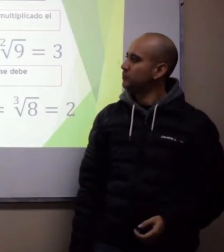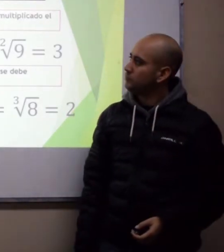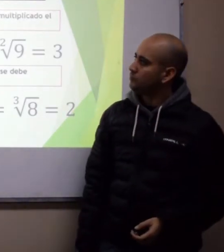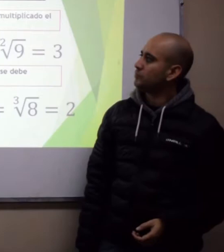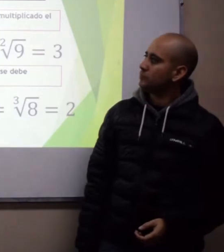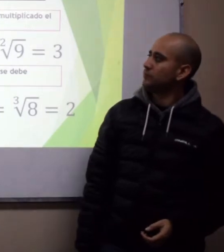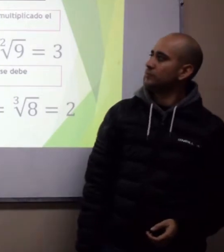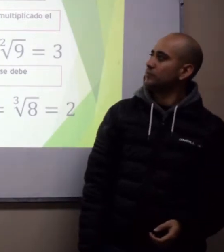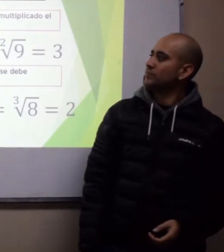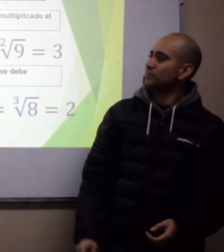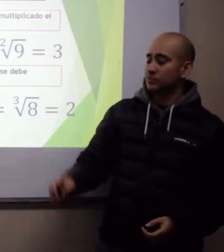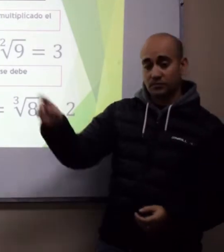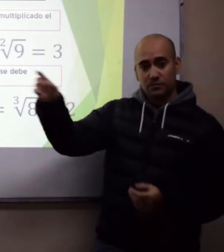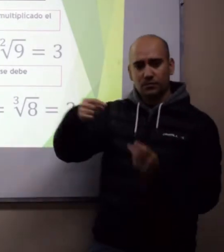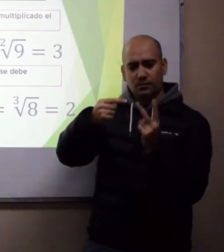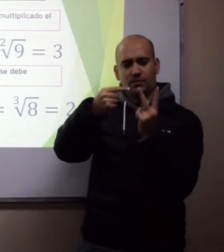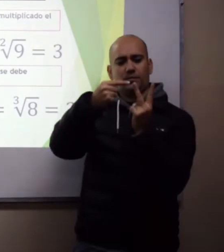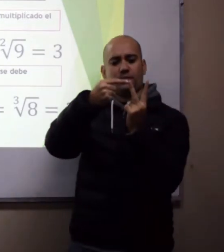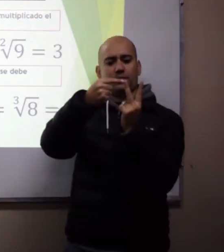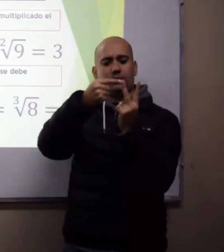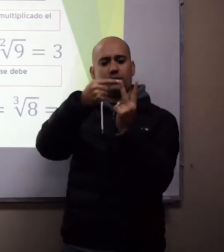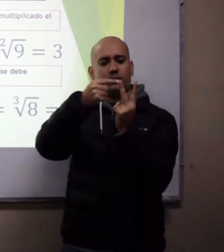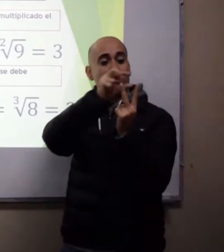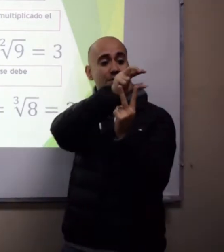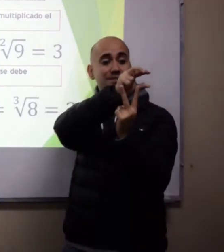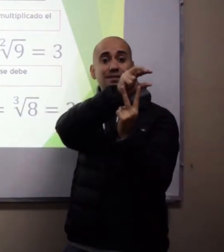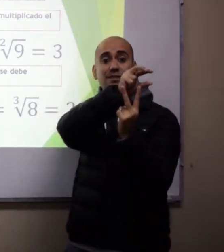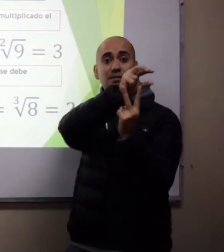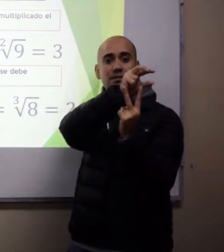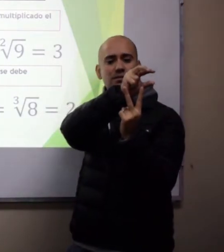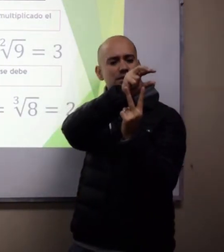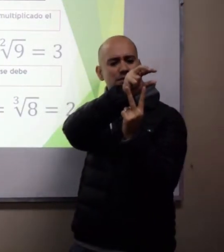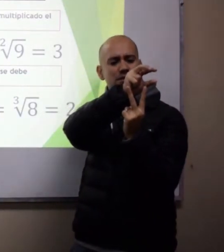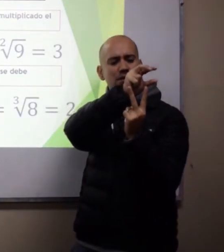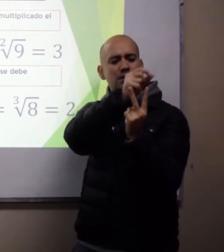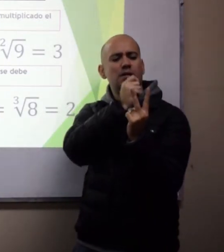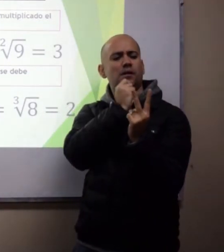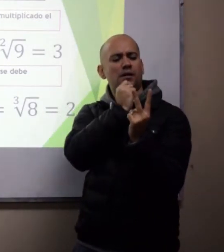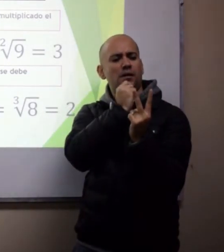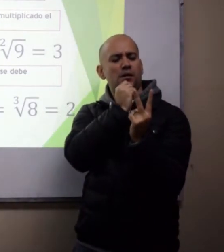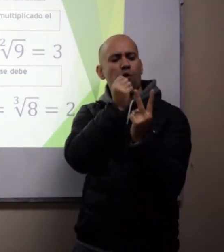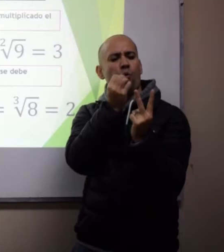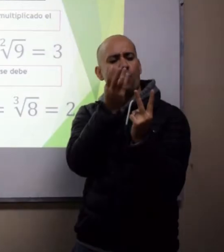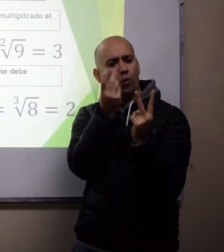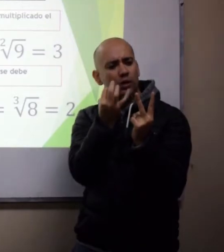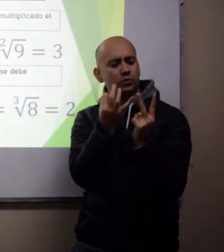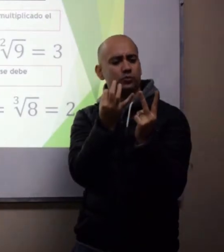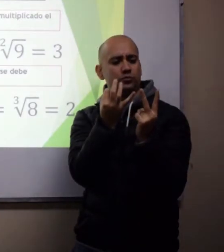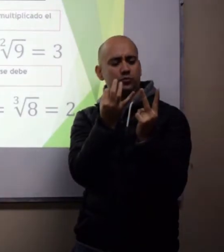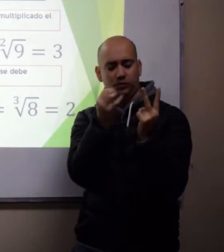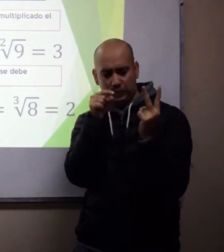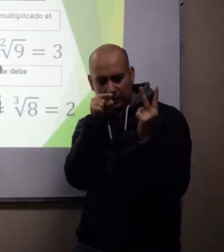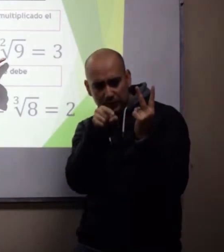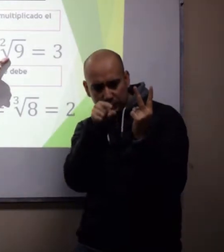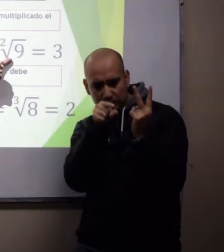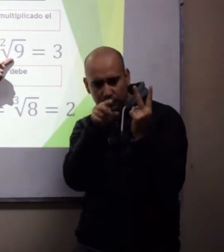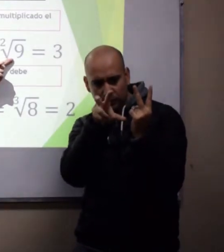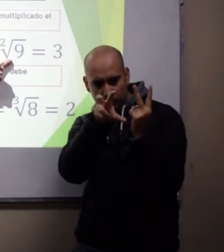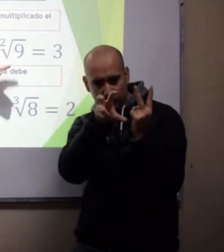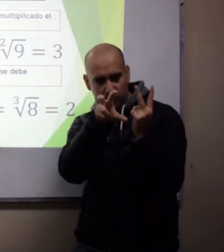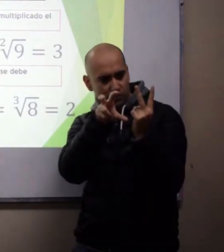El índice me indica las cantidades de veces que está multiplicando o que está multiplicado el mismo número.